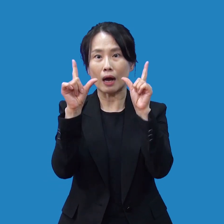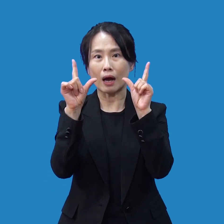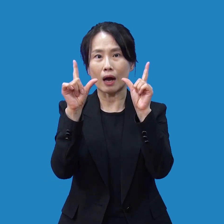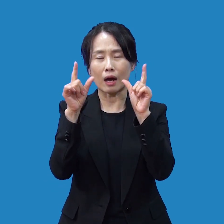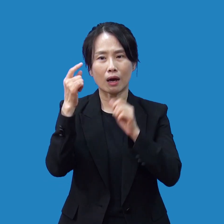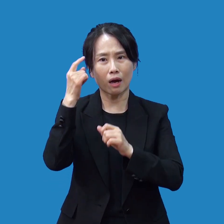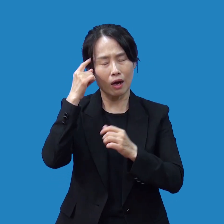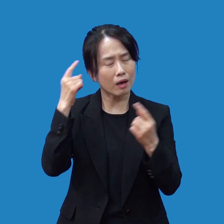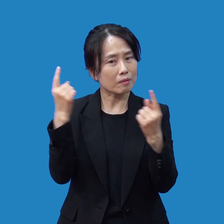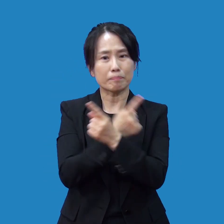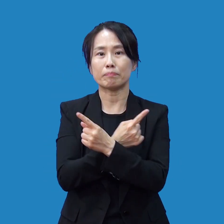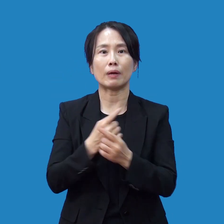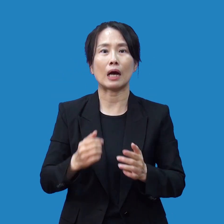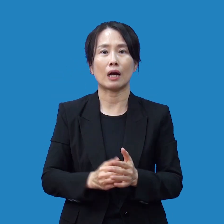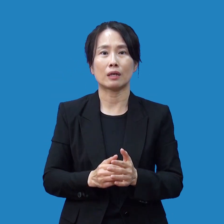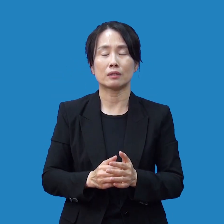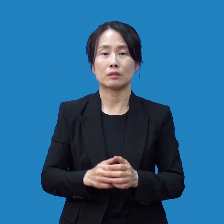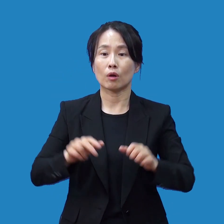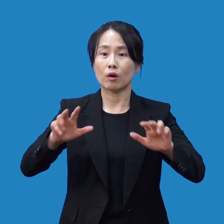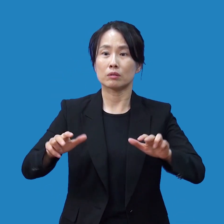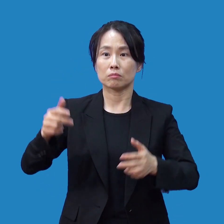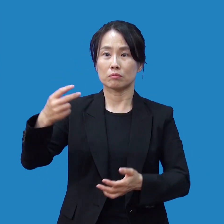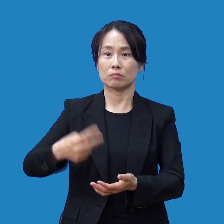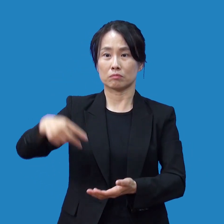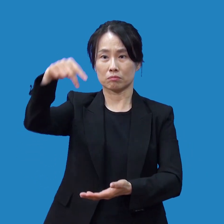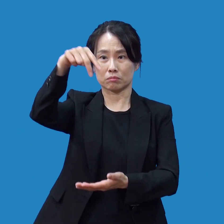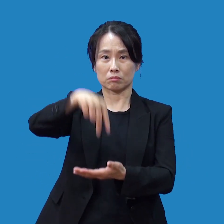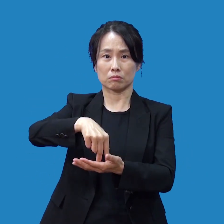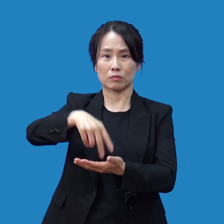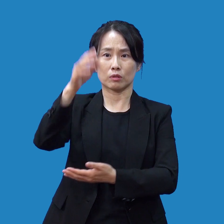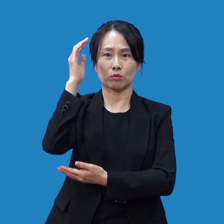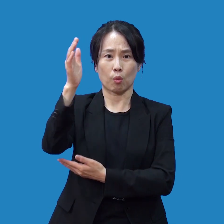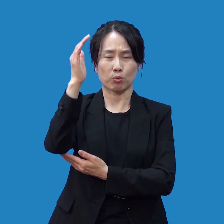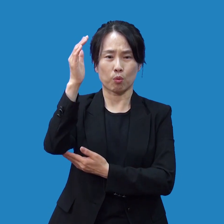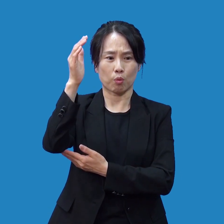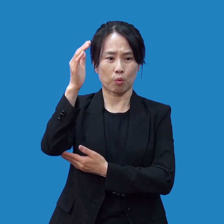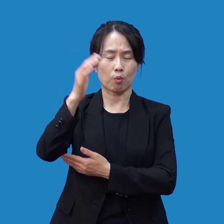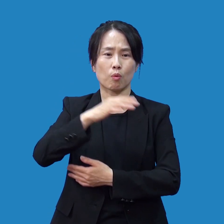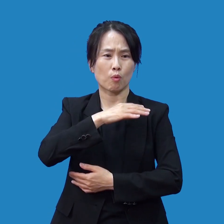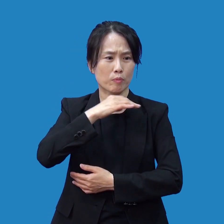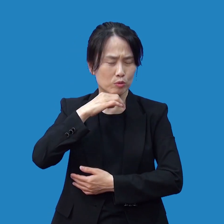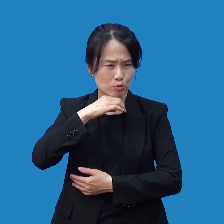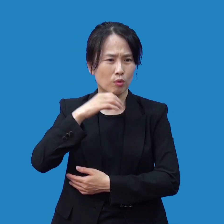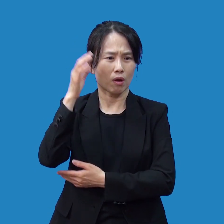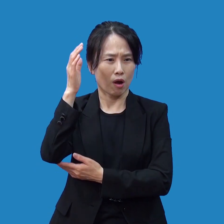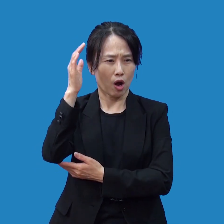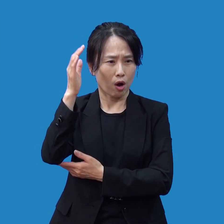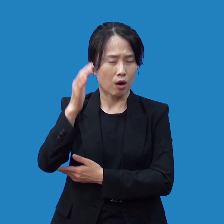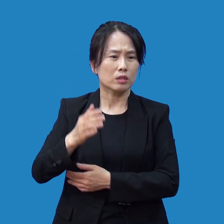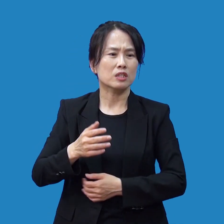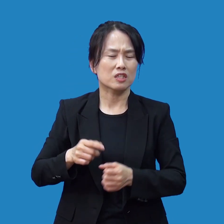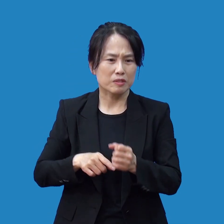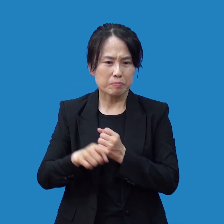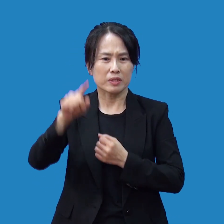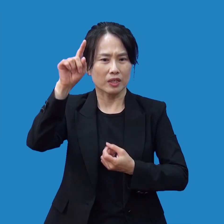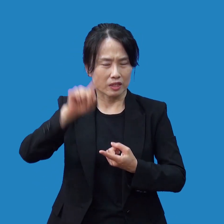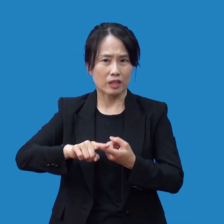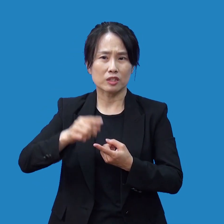그리고 지금 베드로는 일어나서 설교를 하면서 그 의미를 예루살렘 사람들에게 가르쳐 줍니다.